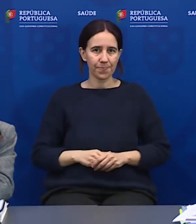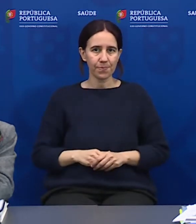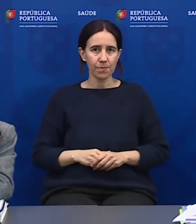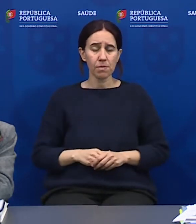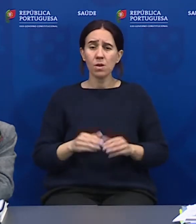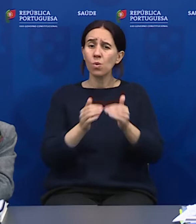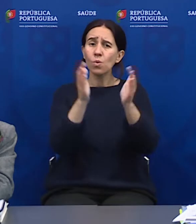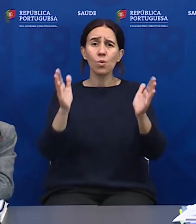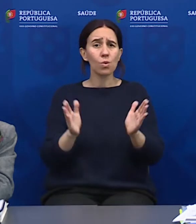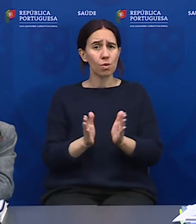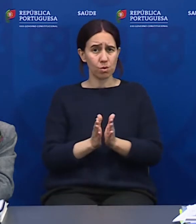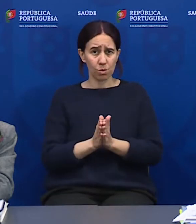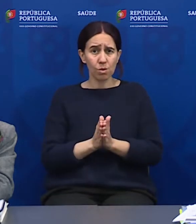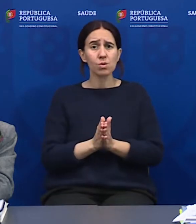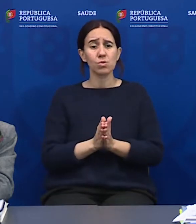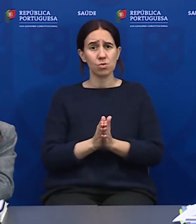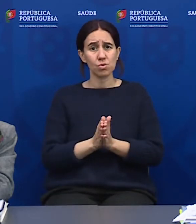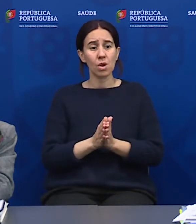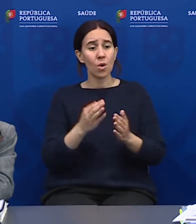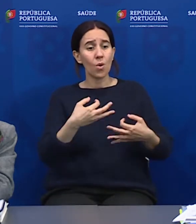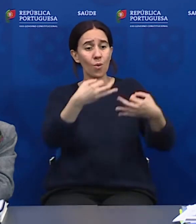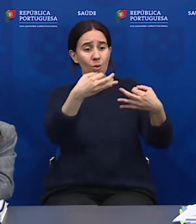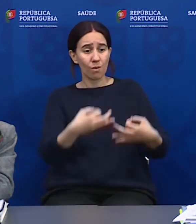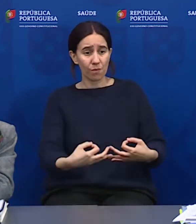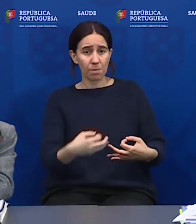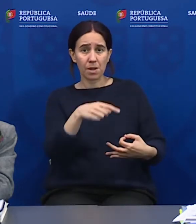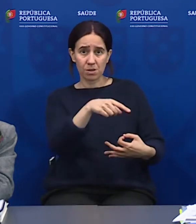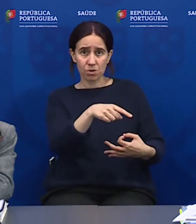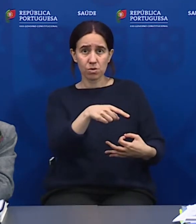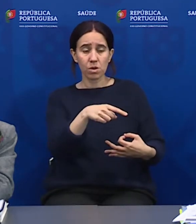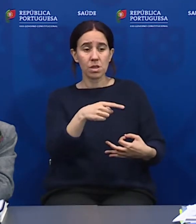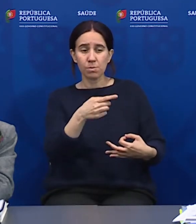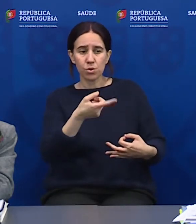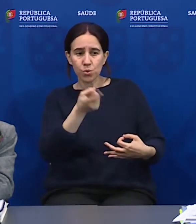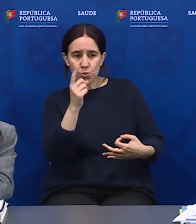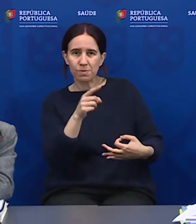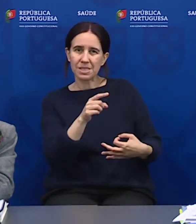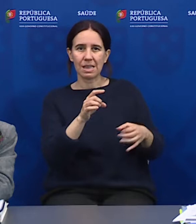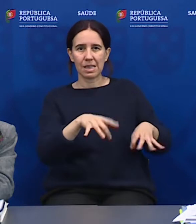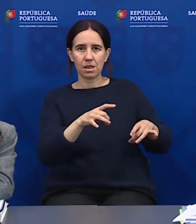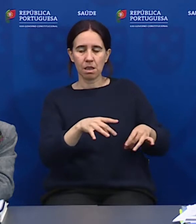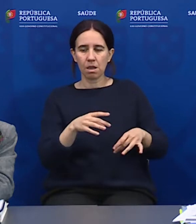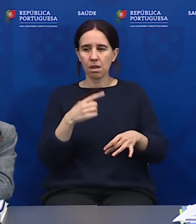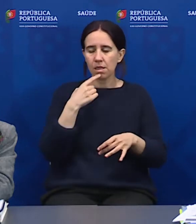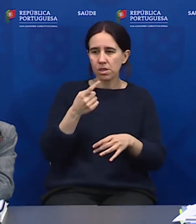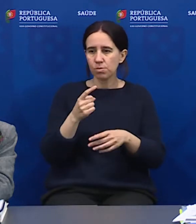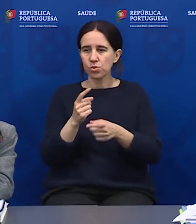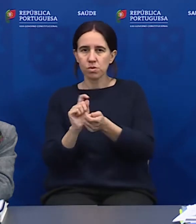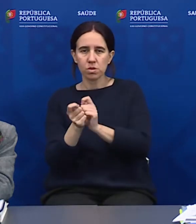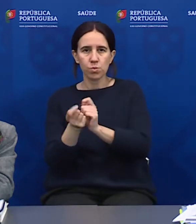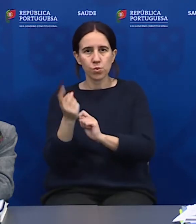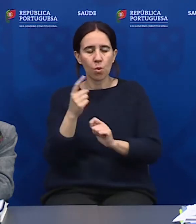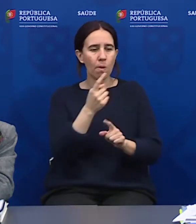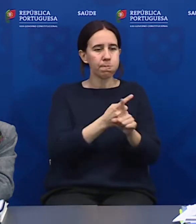Temos todos de evitar os casos dados como confirmados e que não o são, as imprecisões, a